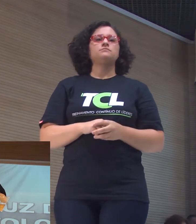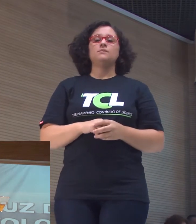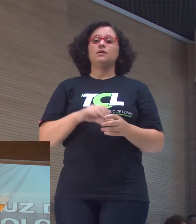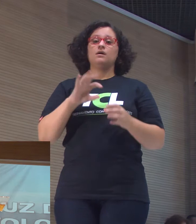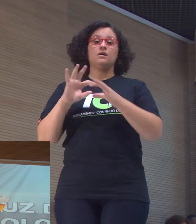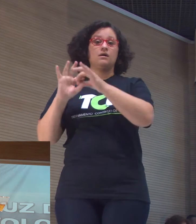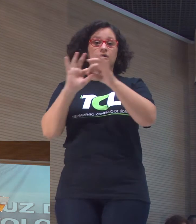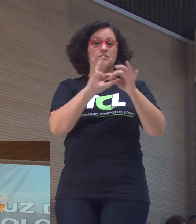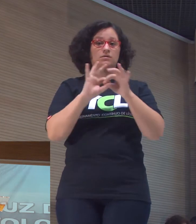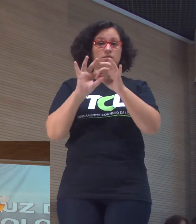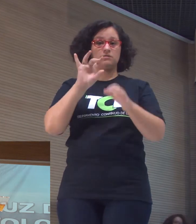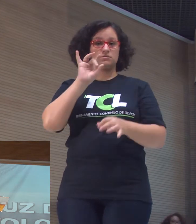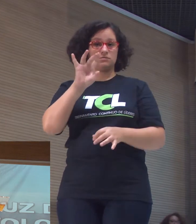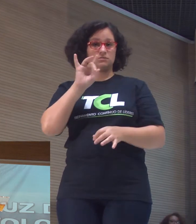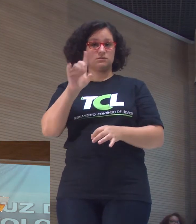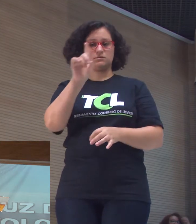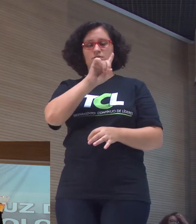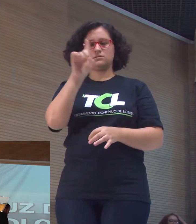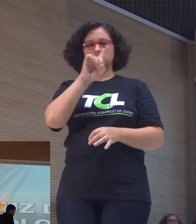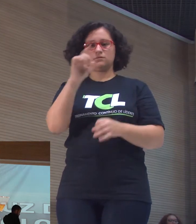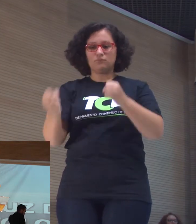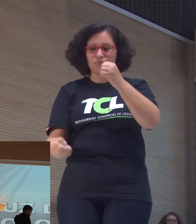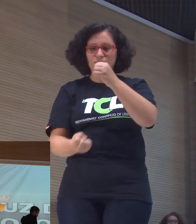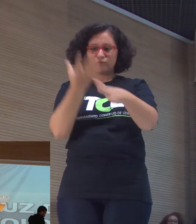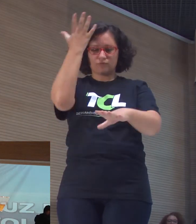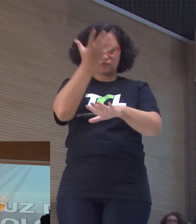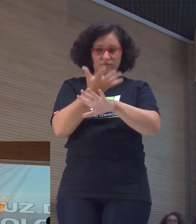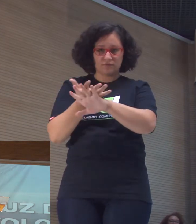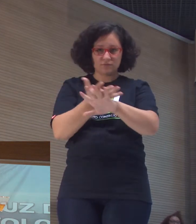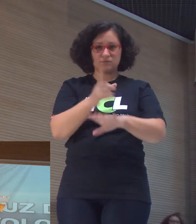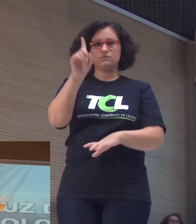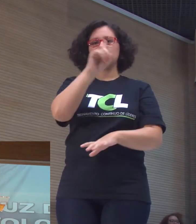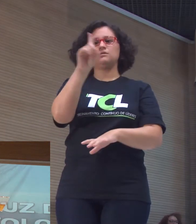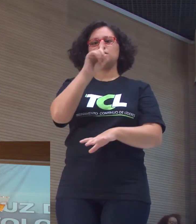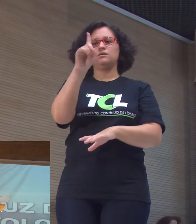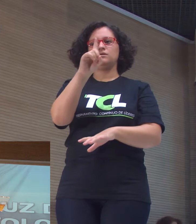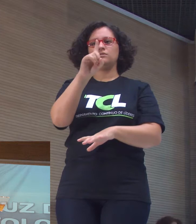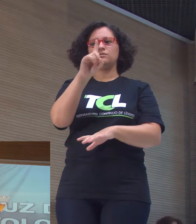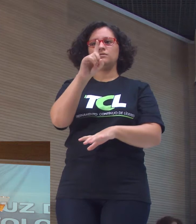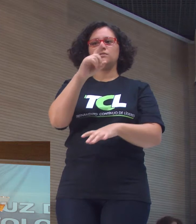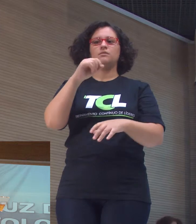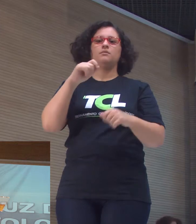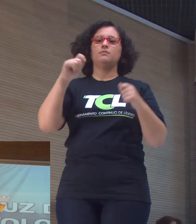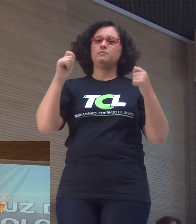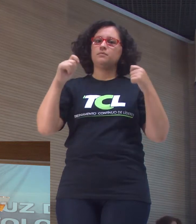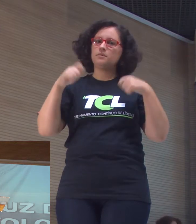Ela não vem sozinha, não vem do nada. Unidade vem como resultado de algumas coisas.